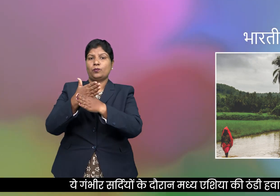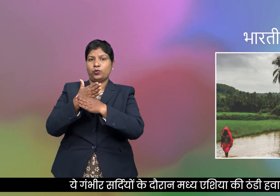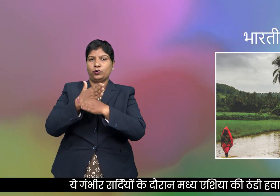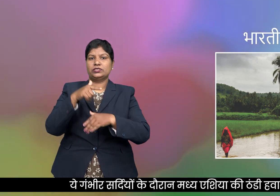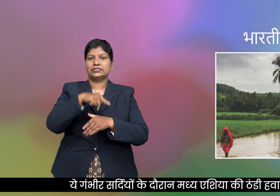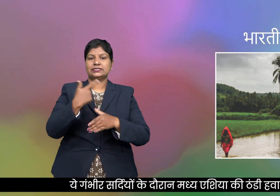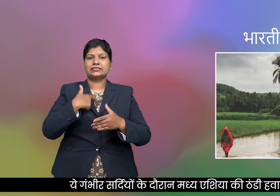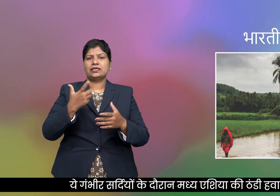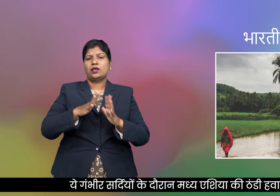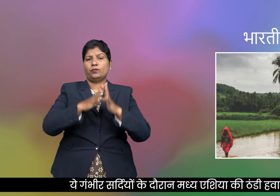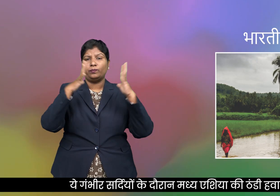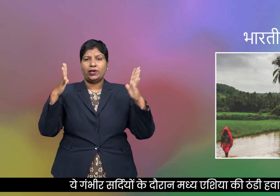महान